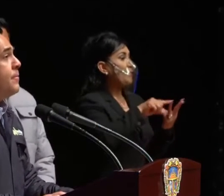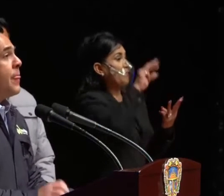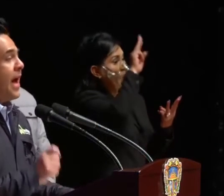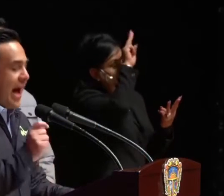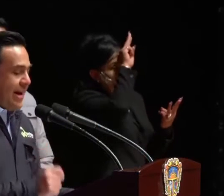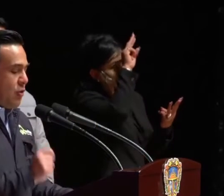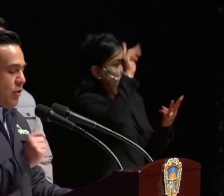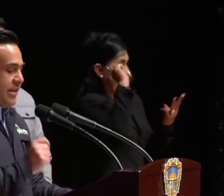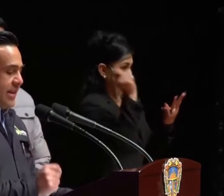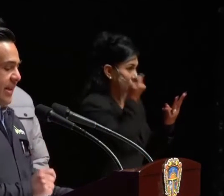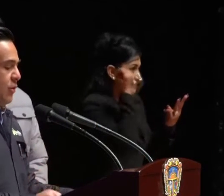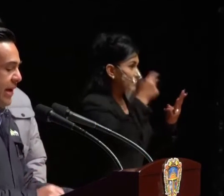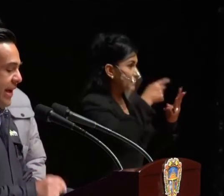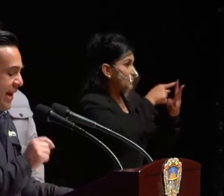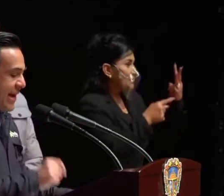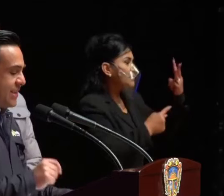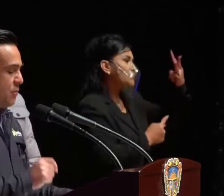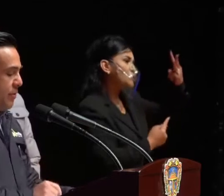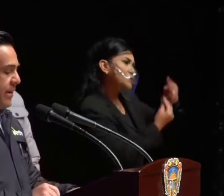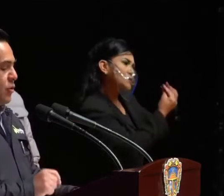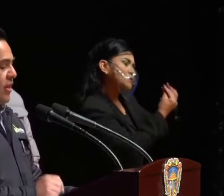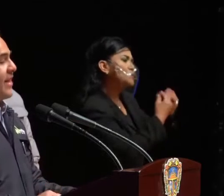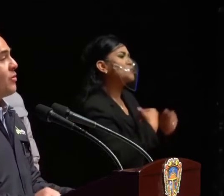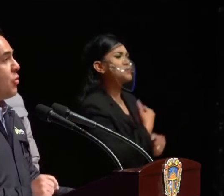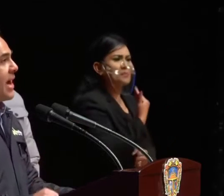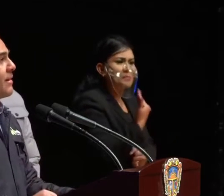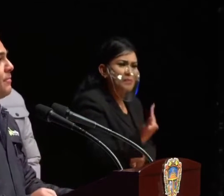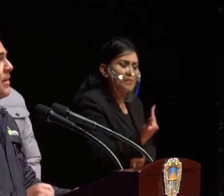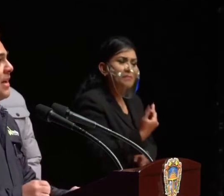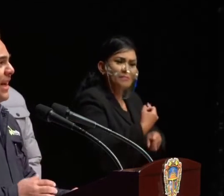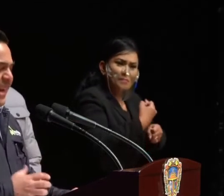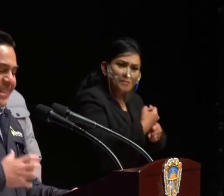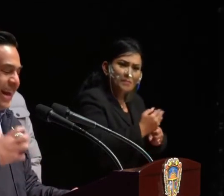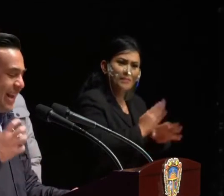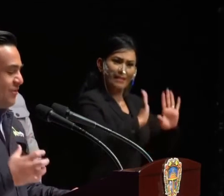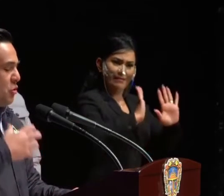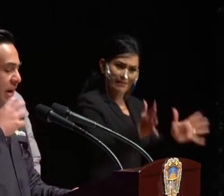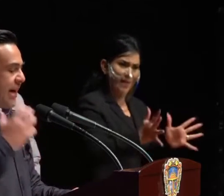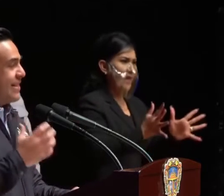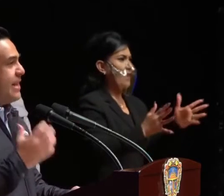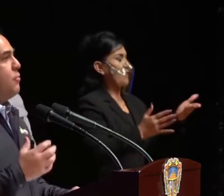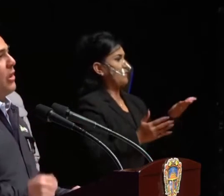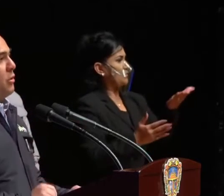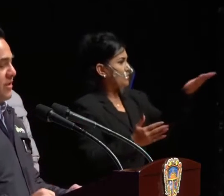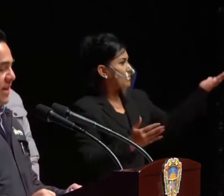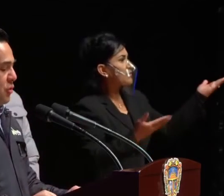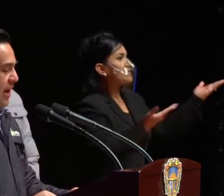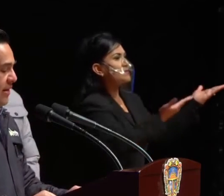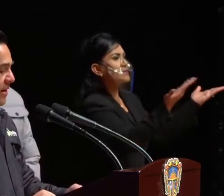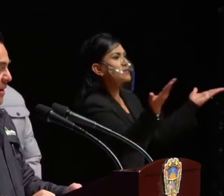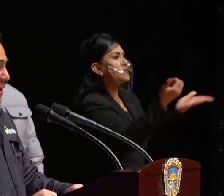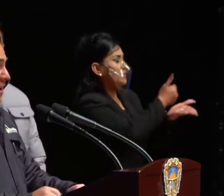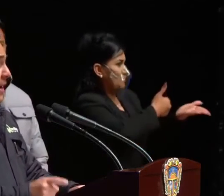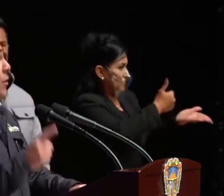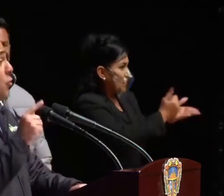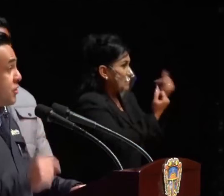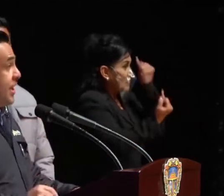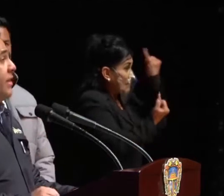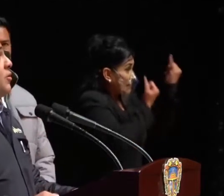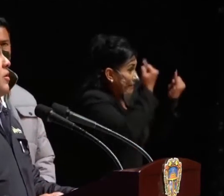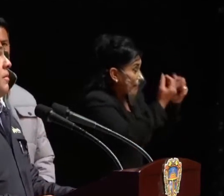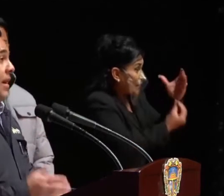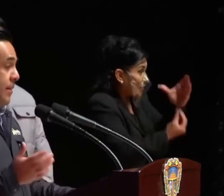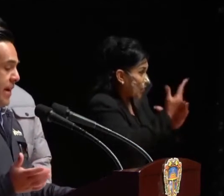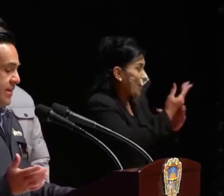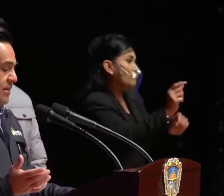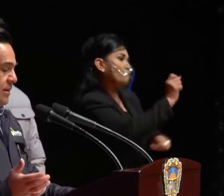Monterrey han coincidido en que es momento de detonar el talento creativo de nuestra ciudad,